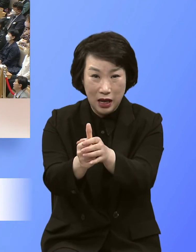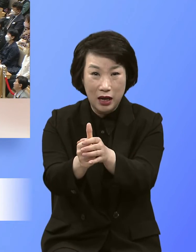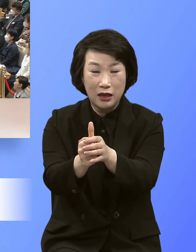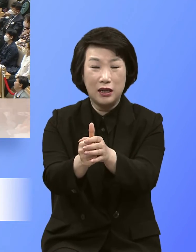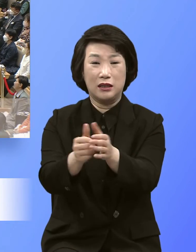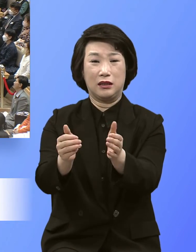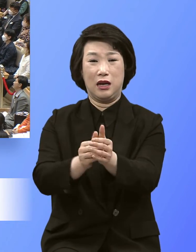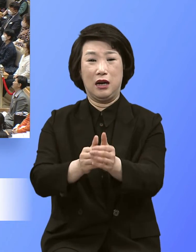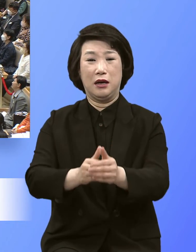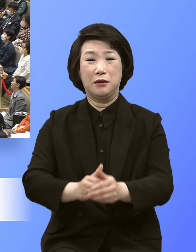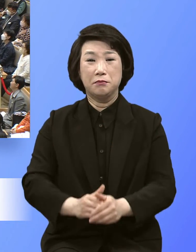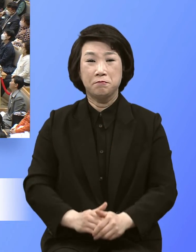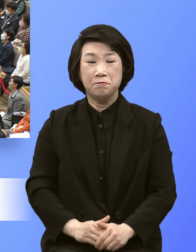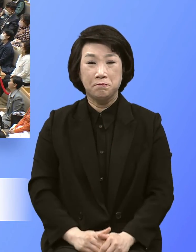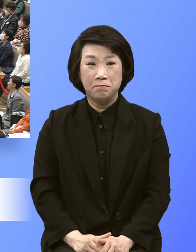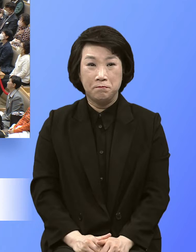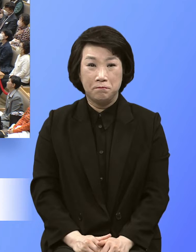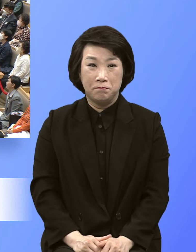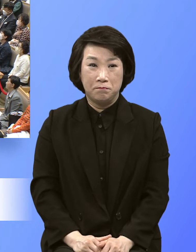담당시키셨도다.